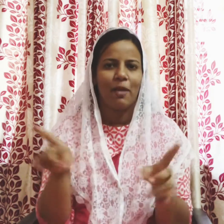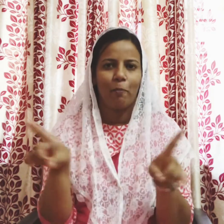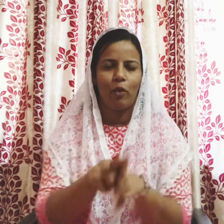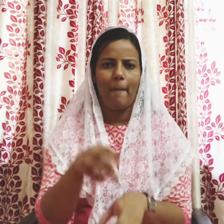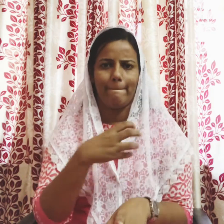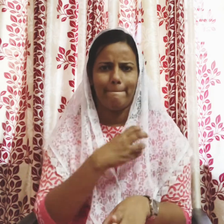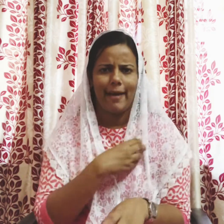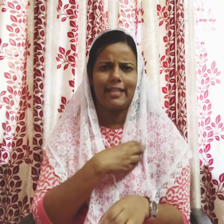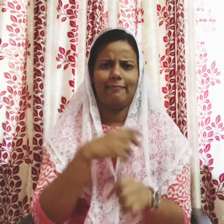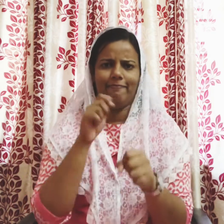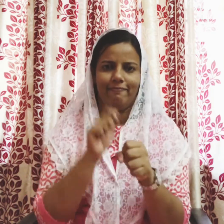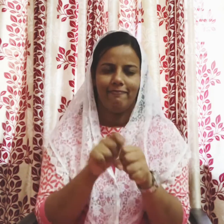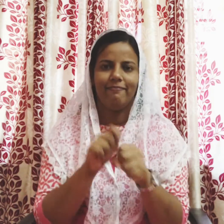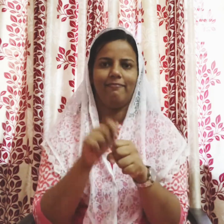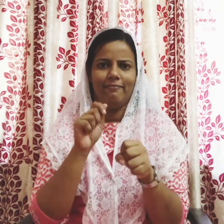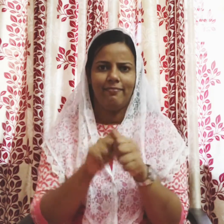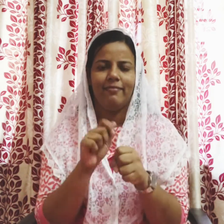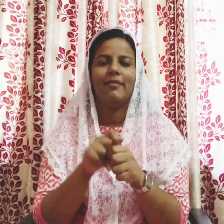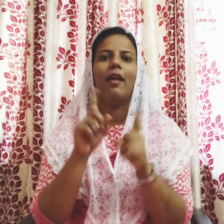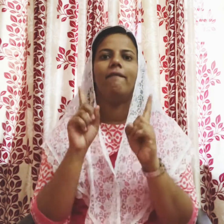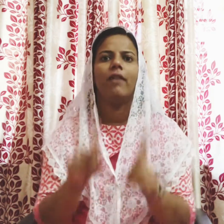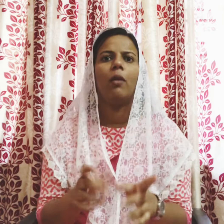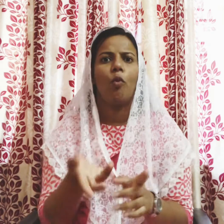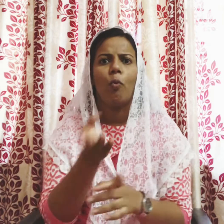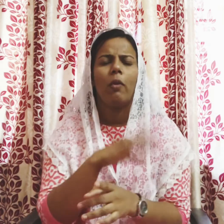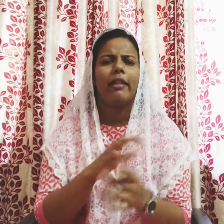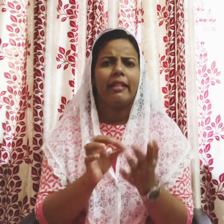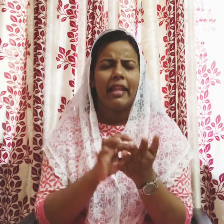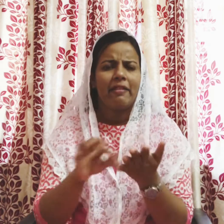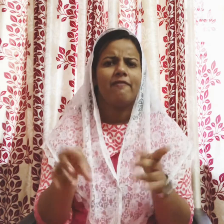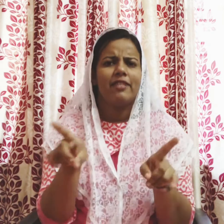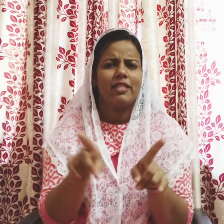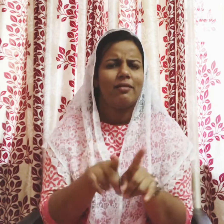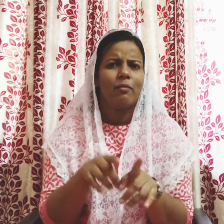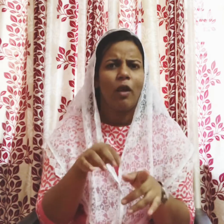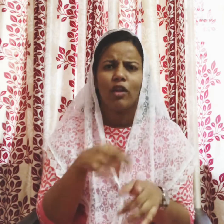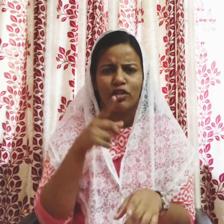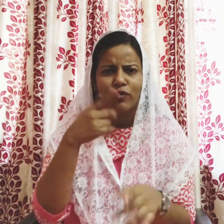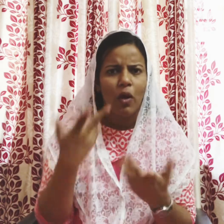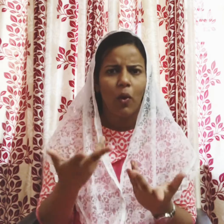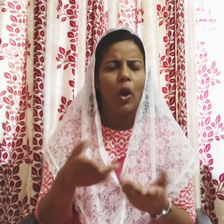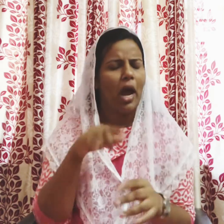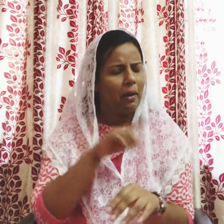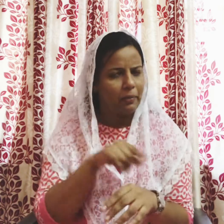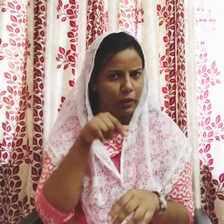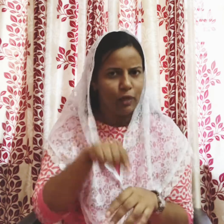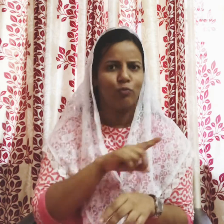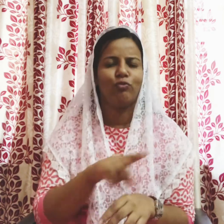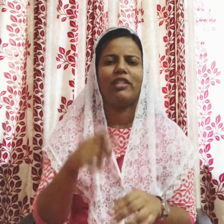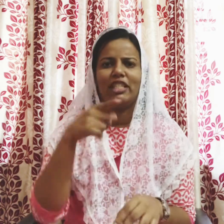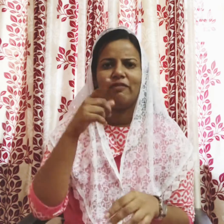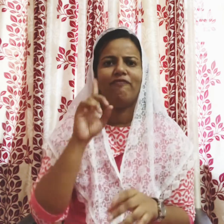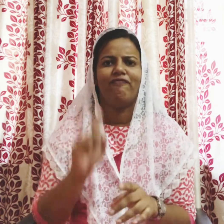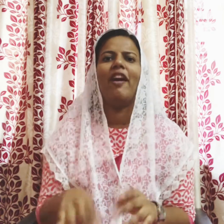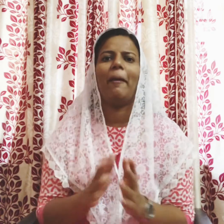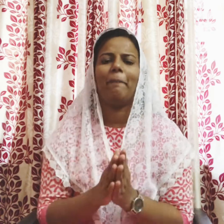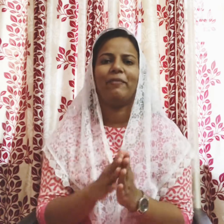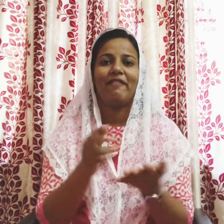പുതുക്കണം. നമ്മൾ ഇതിനു മുമ്പ് ജീവിച്ചത് ദൈവവചനപ്രകാരമല്ല. അപ്പോൾ അതാ പറഞ്ഞത്, നിങ്ങളുടെ മനസ്സ് പുതുക്കണം, മനസ്സിനെ നമ്മുടെ മനസ്സിനെ ട്രെയിൻ ചെയ്യണം,